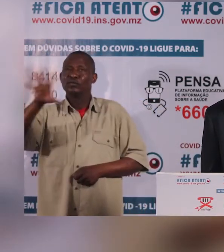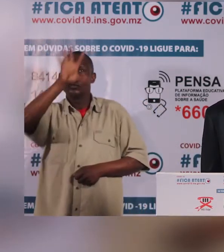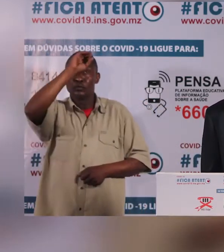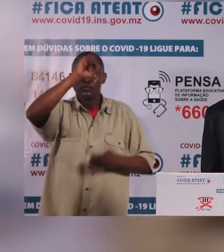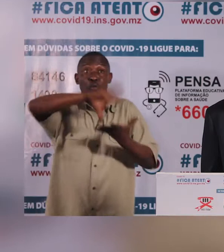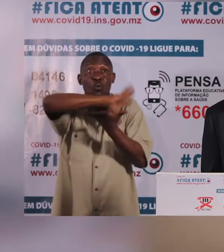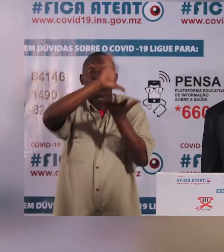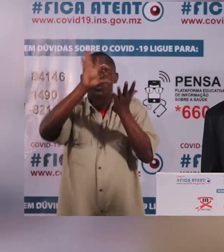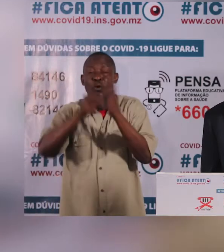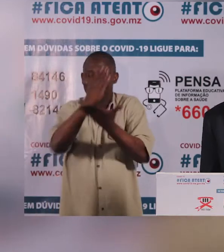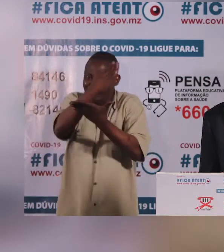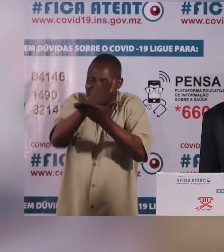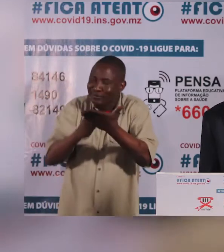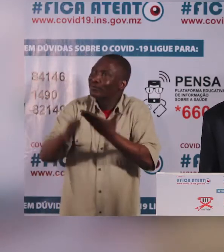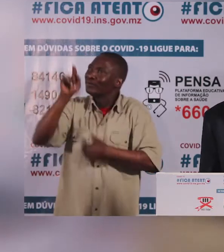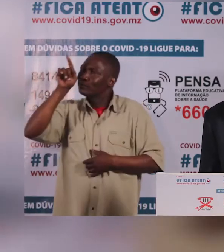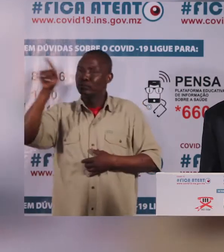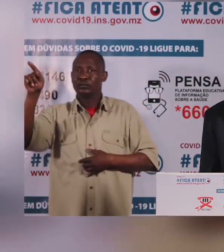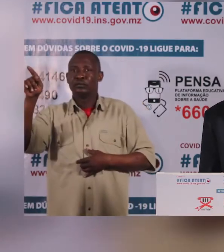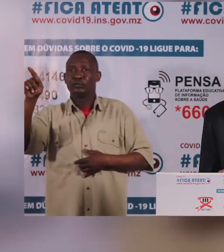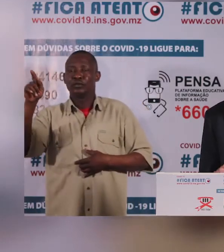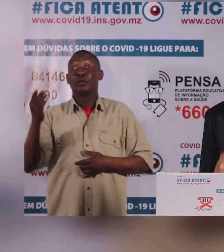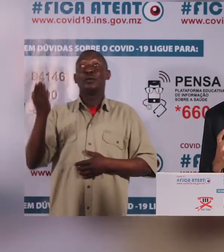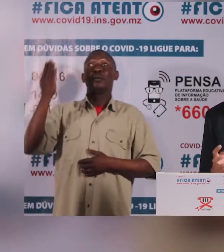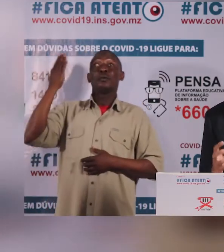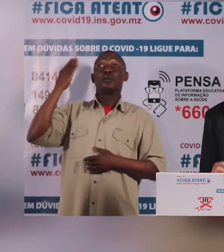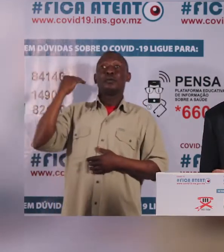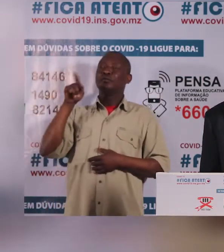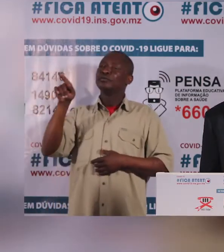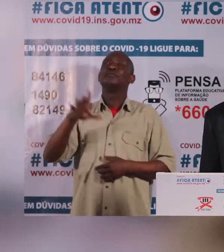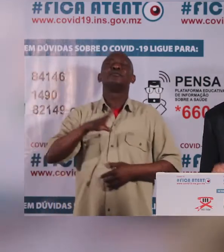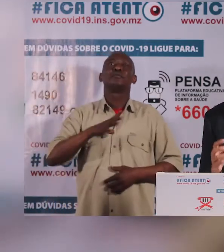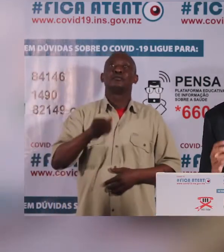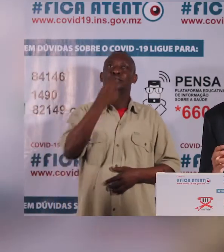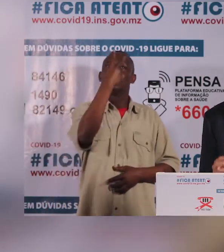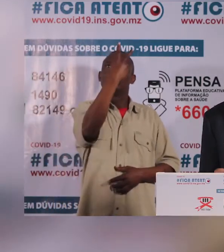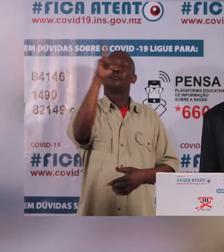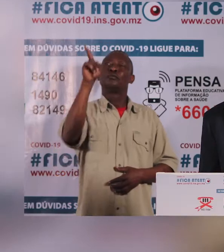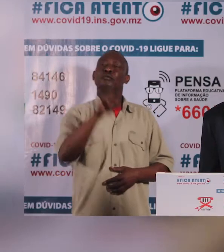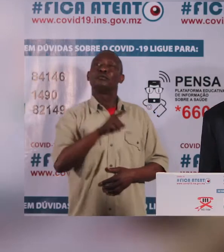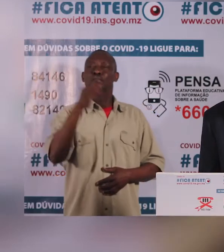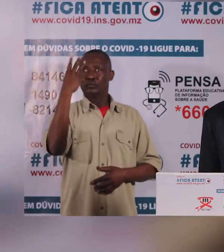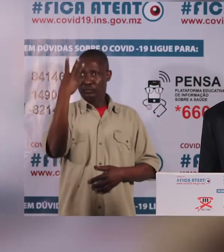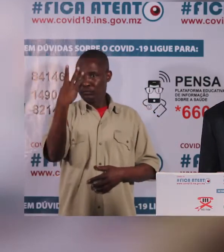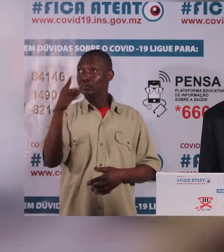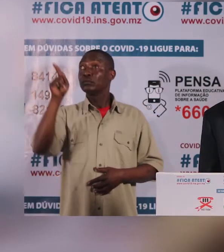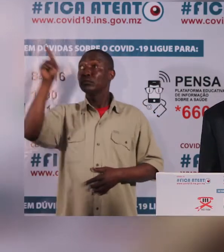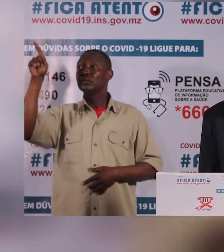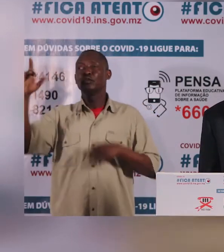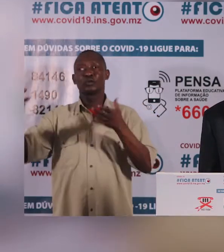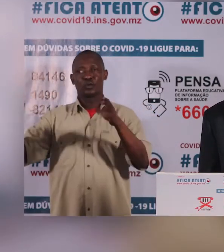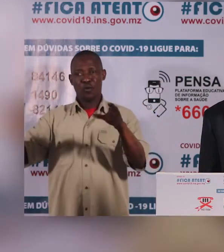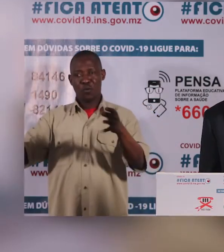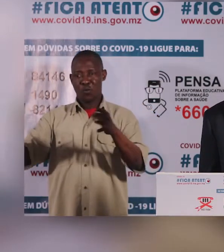tinha 2/3 da epidemia da África do Sul e, portanto, a importância da epidemia no Cabo Ocidental reduziu, principalmente